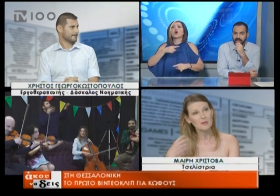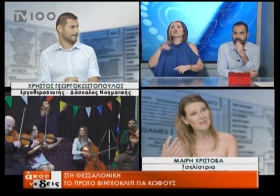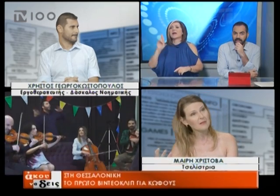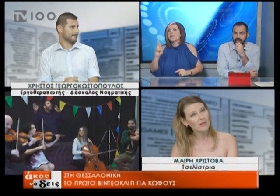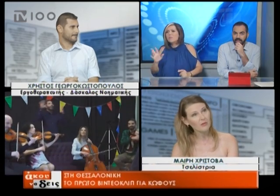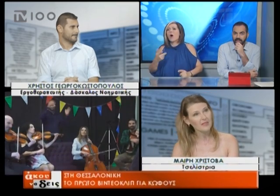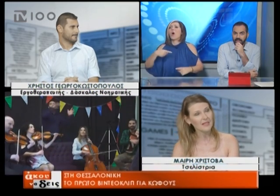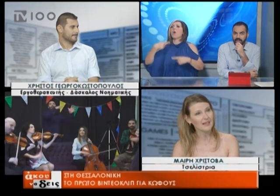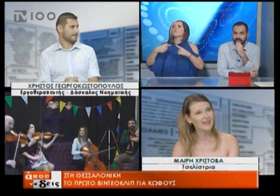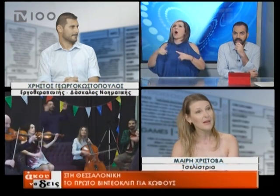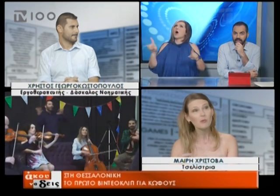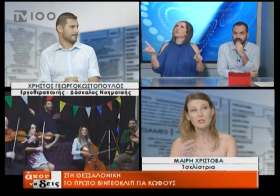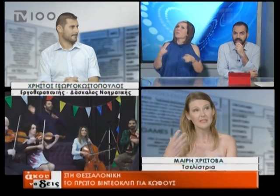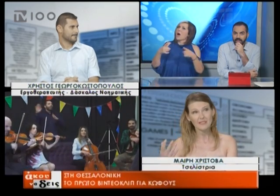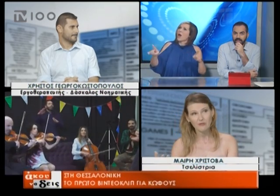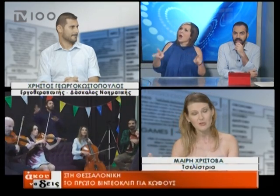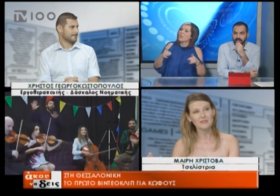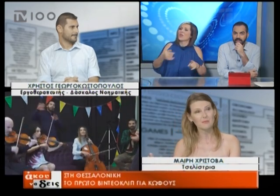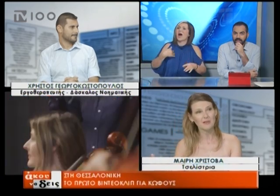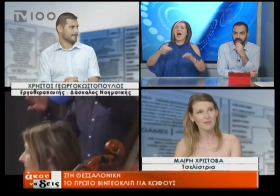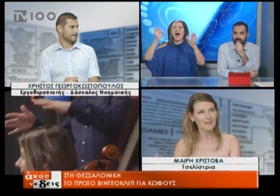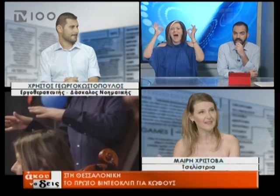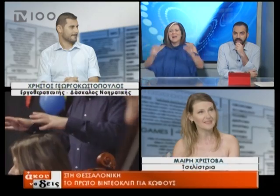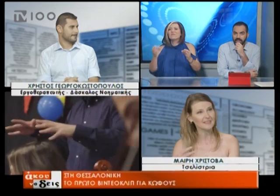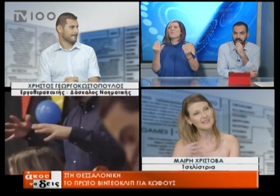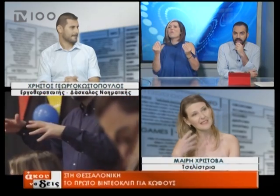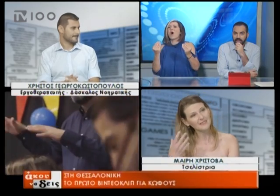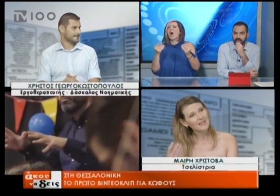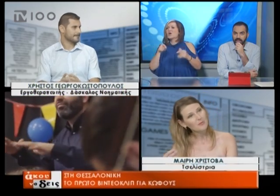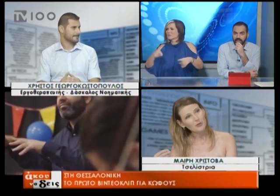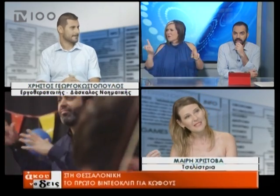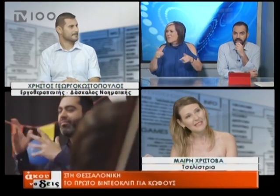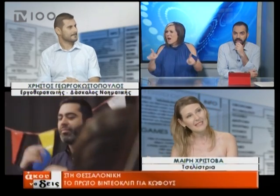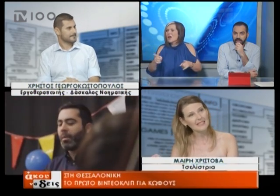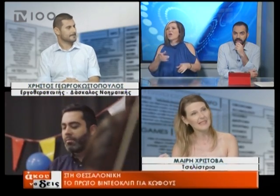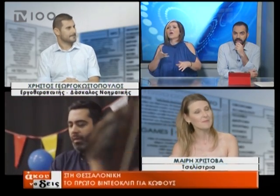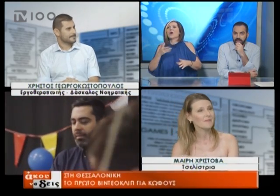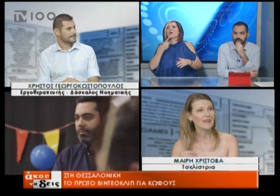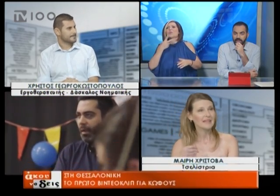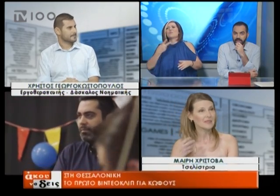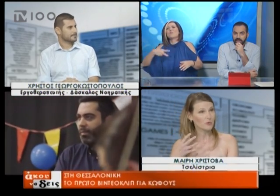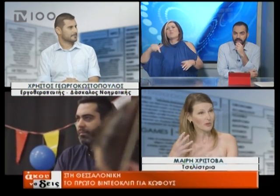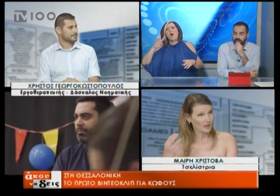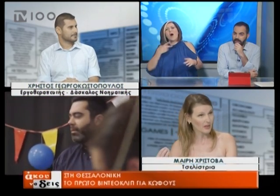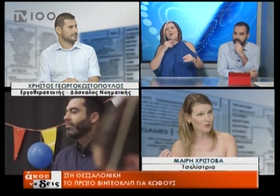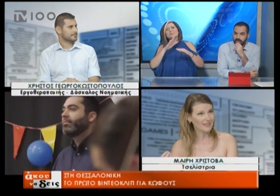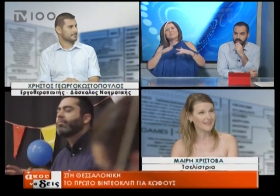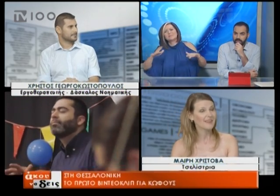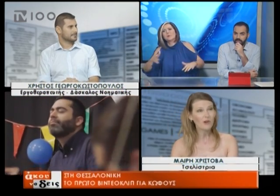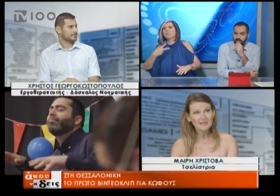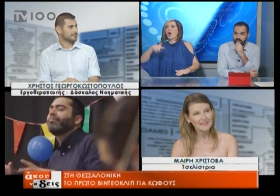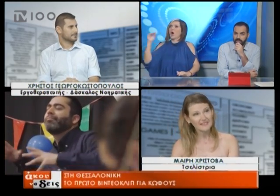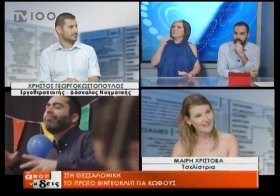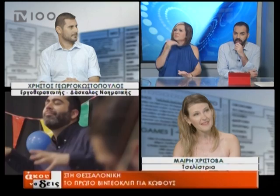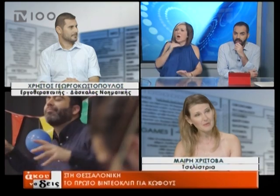ποιος έπαιζε τη μελωδία, πώς ήταν ακριβώς αυτή η μελωδία, αν ήταν πιο λυρική, αν ήταν πιο γρήγορη.